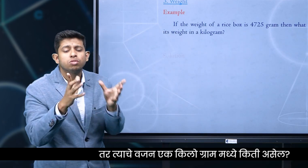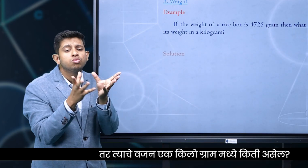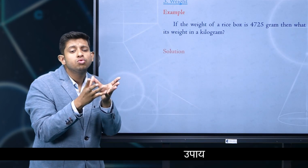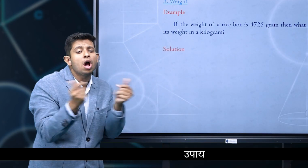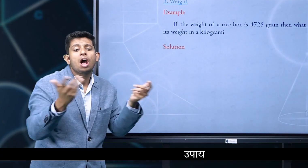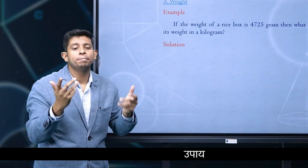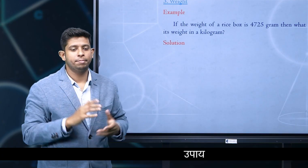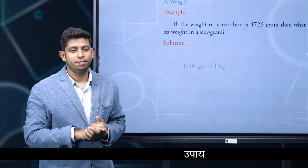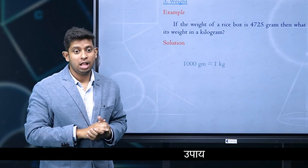उपाय: